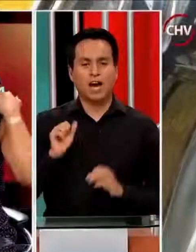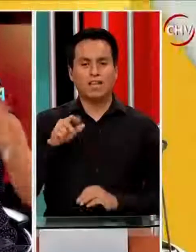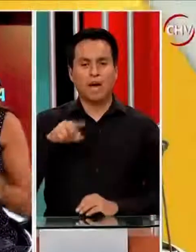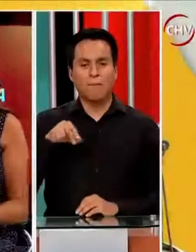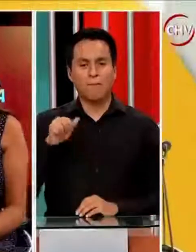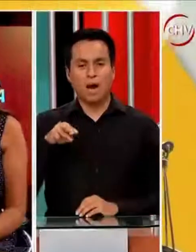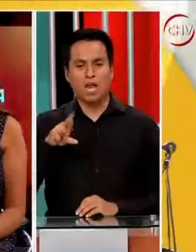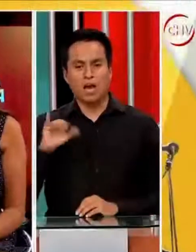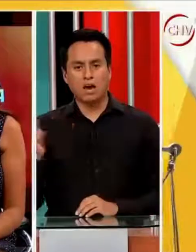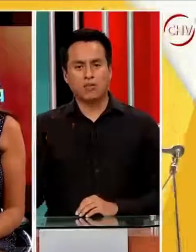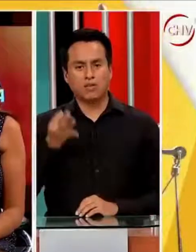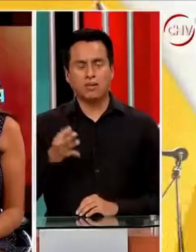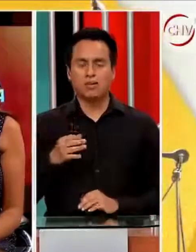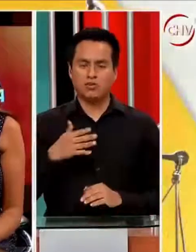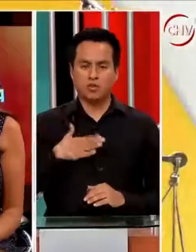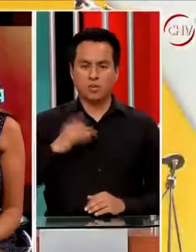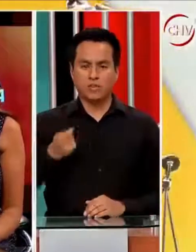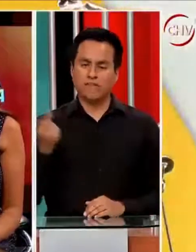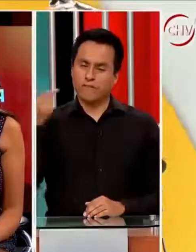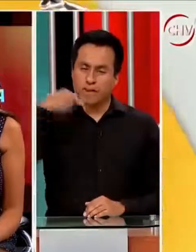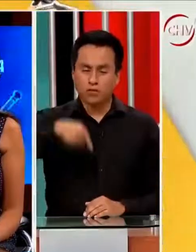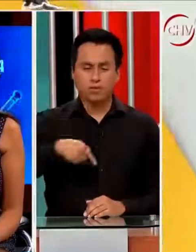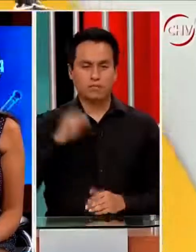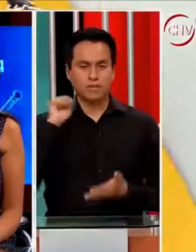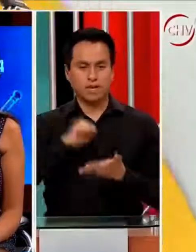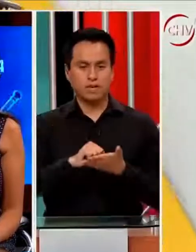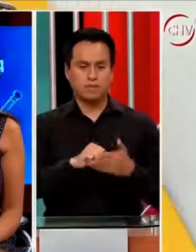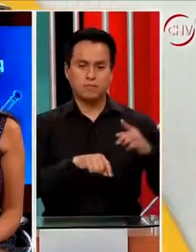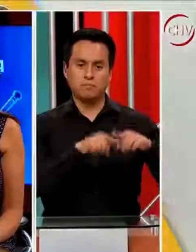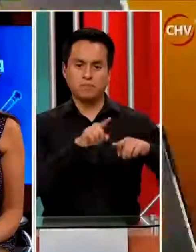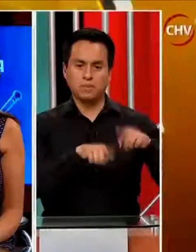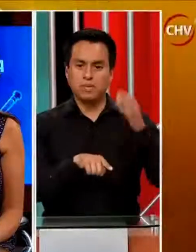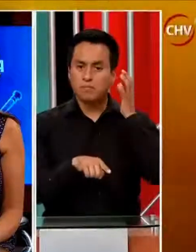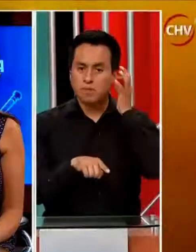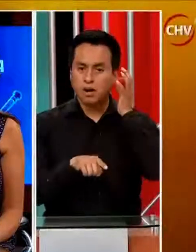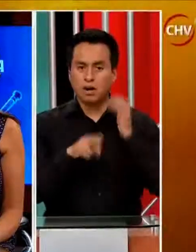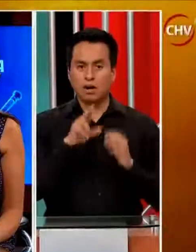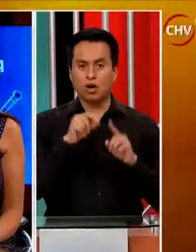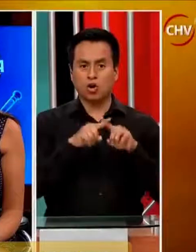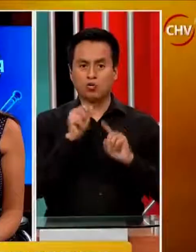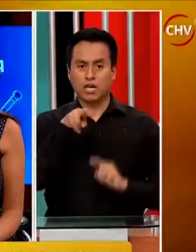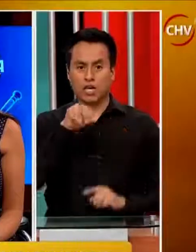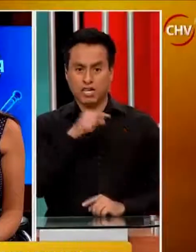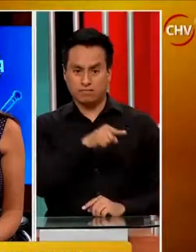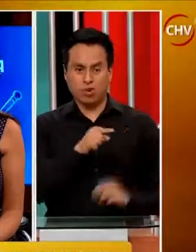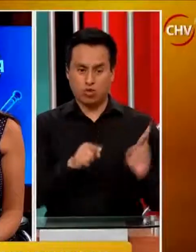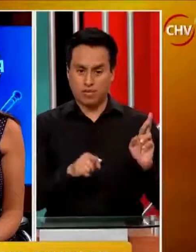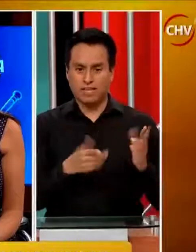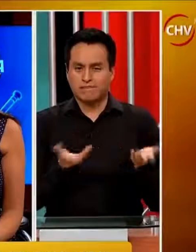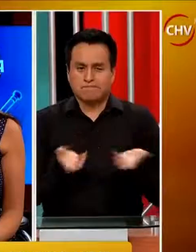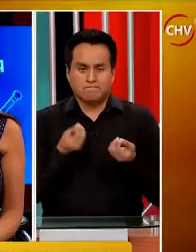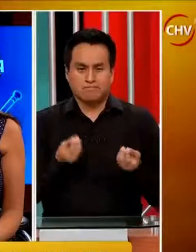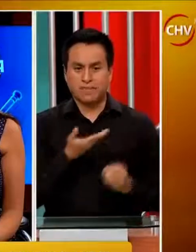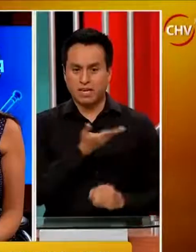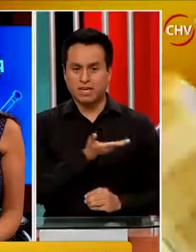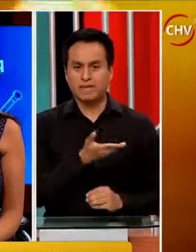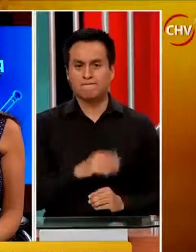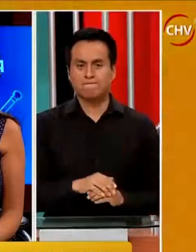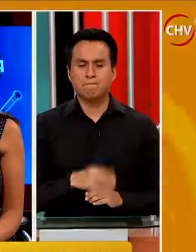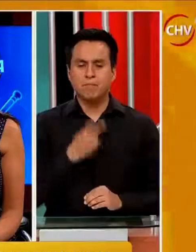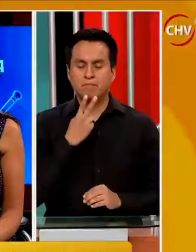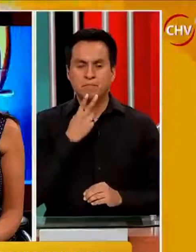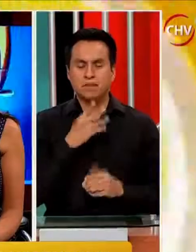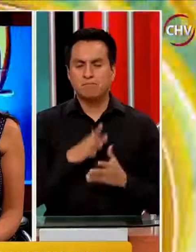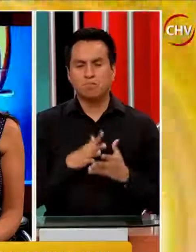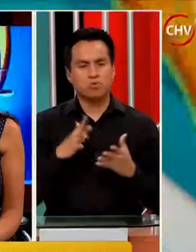¿cuál es su demanda? Señora jueza, yo vengo a demandar a mi prima Roxana porque ella lleva una